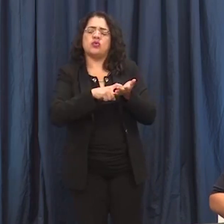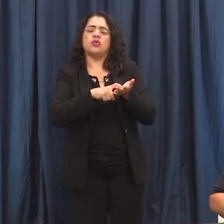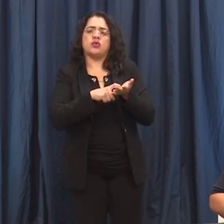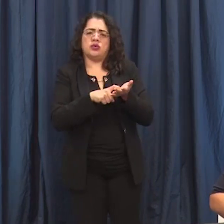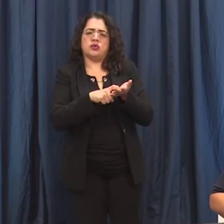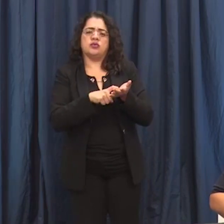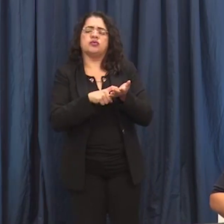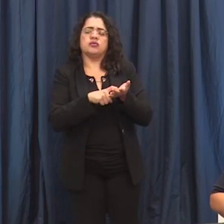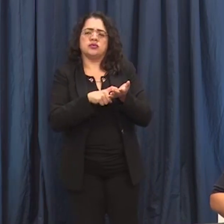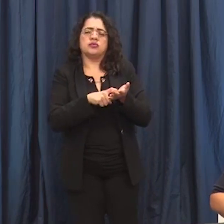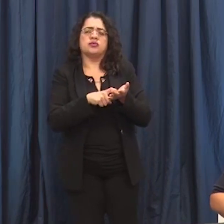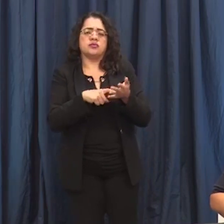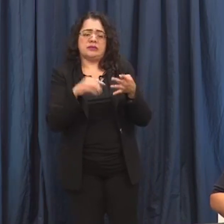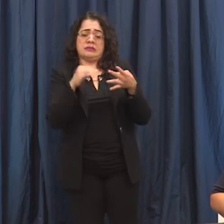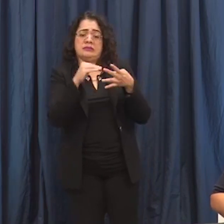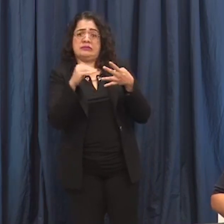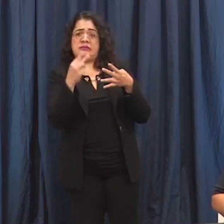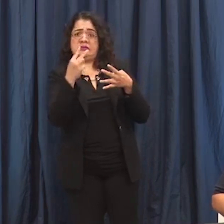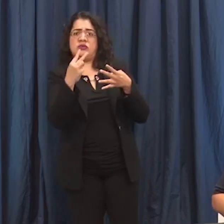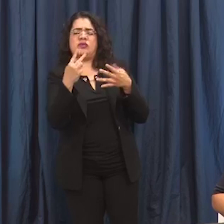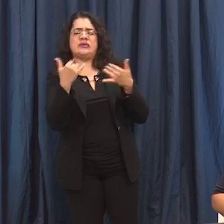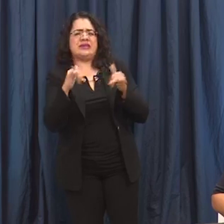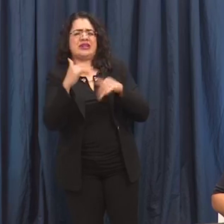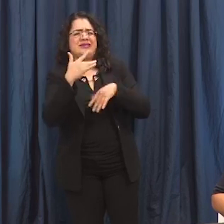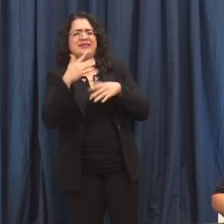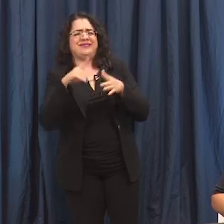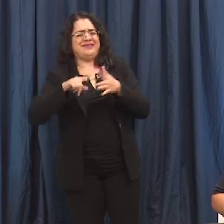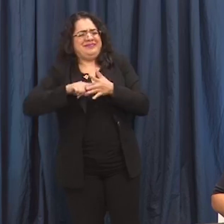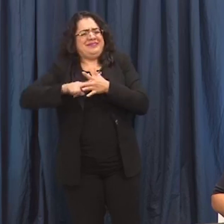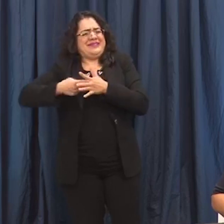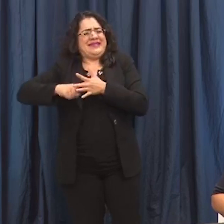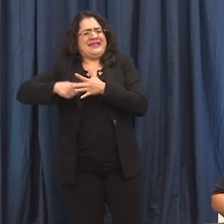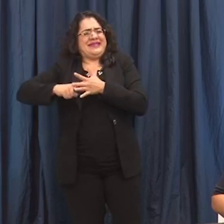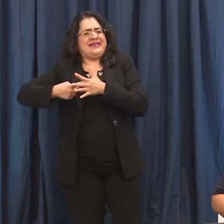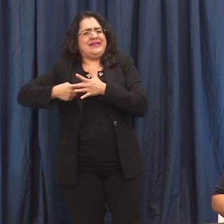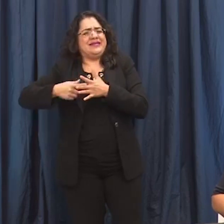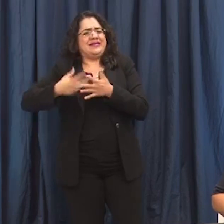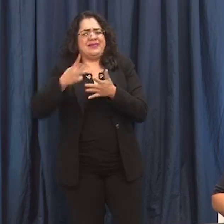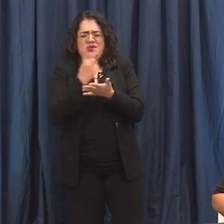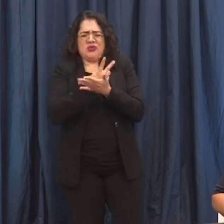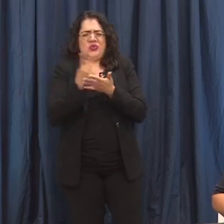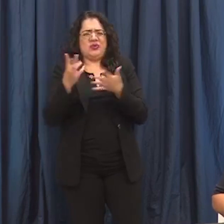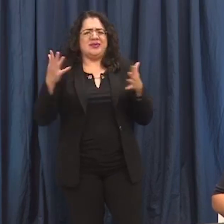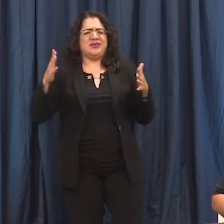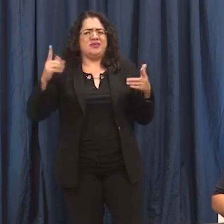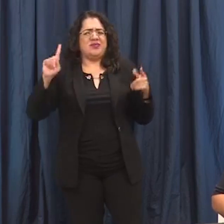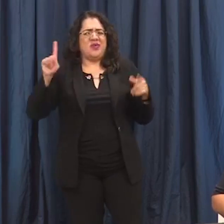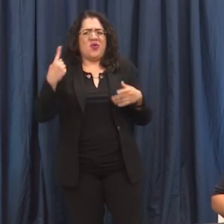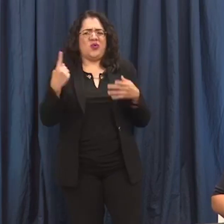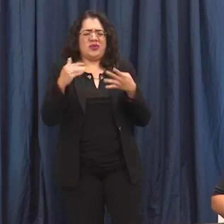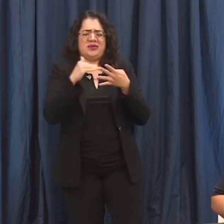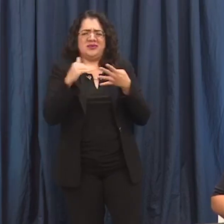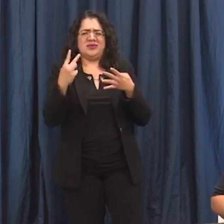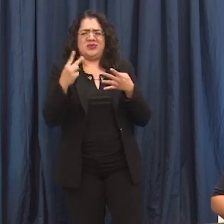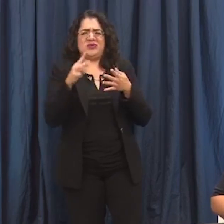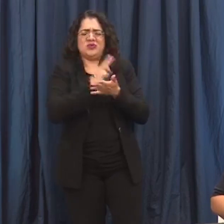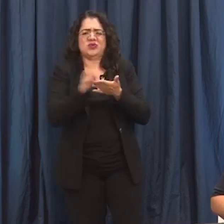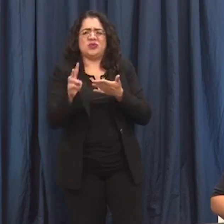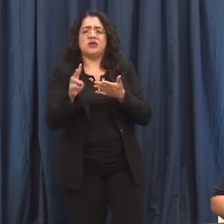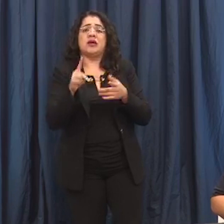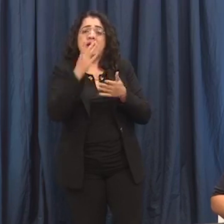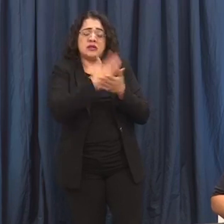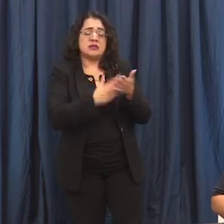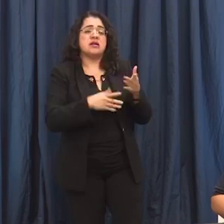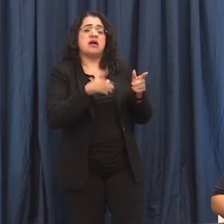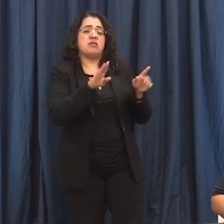el área de muy temprana de la etapa 2, pero queremos platicar un poco sobre las aberturas con modificaciones,